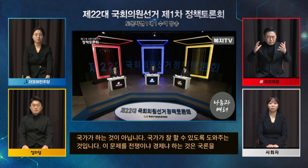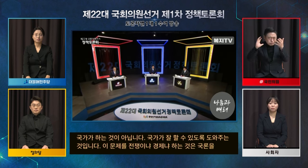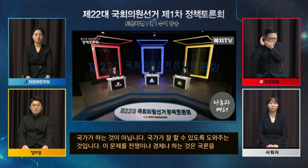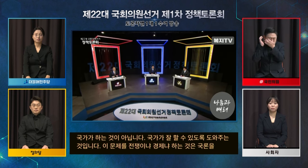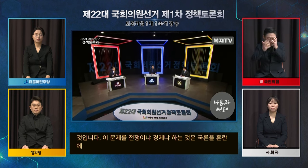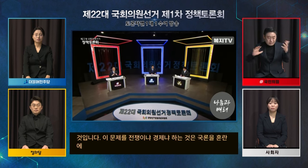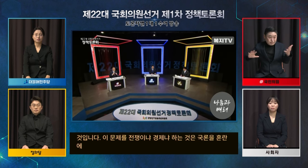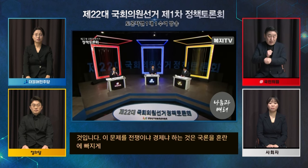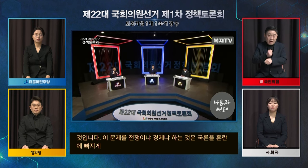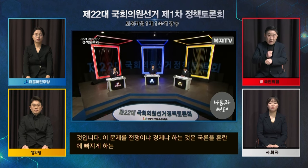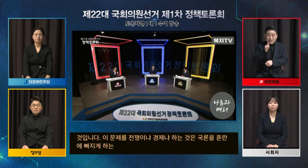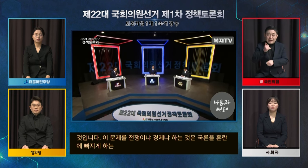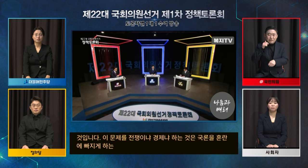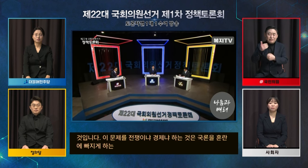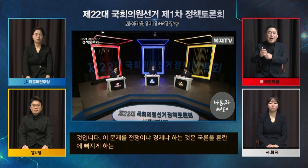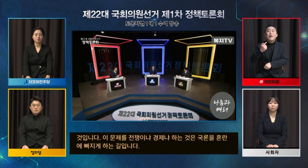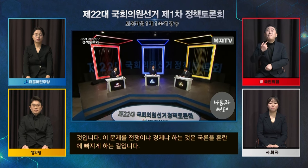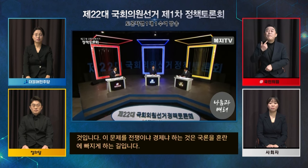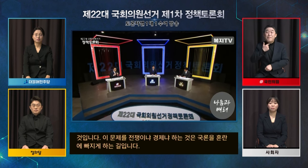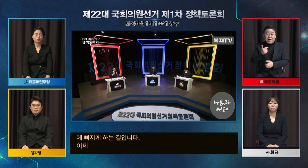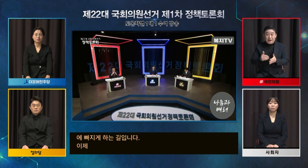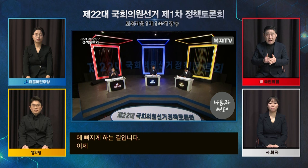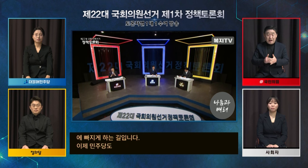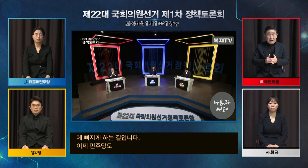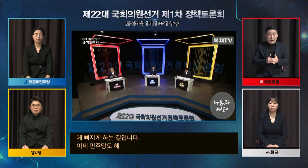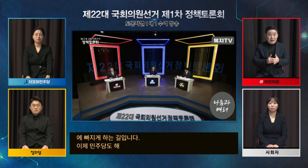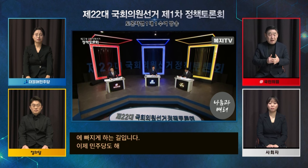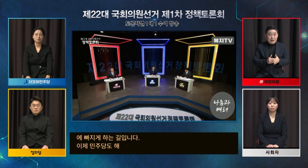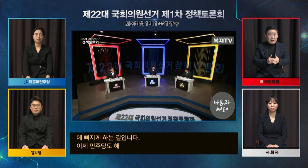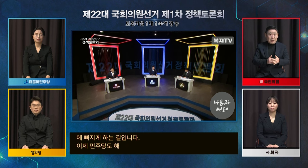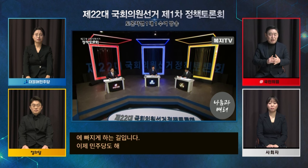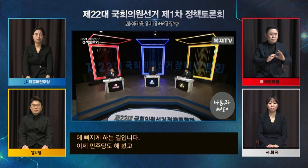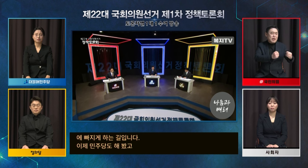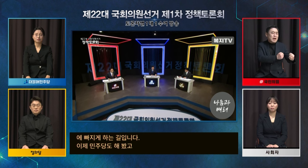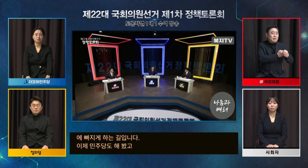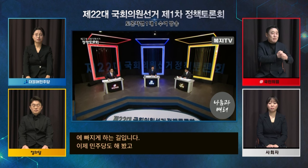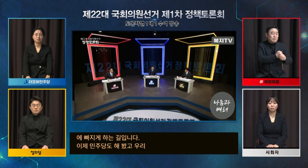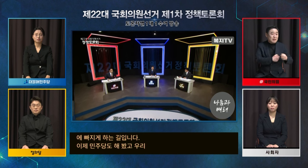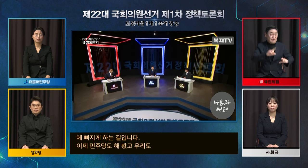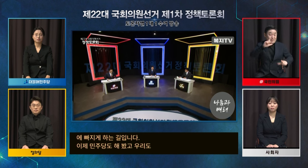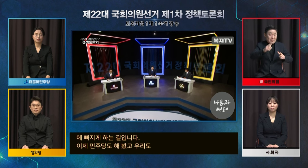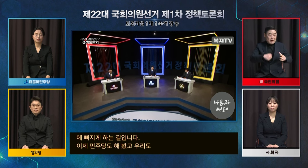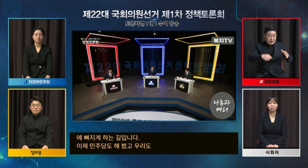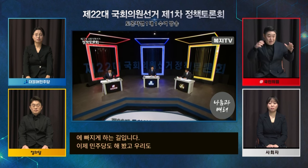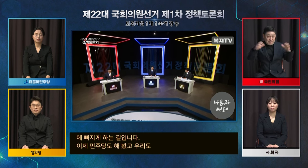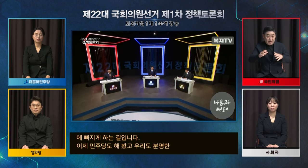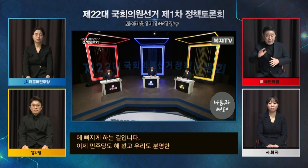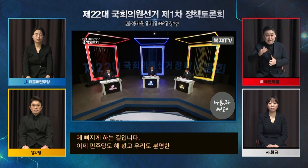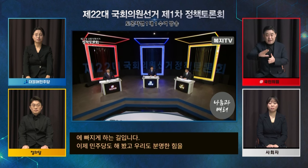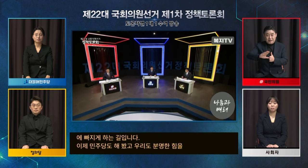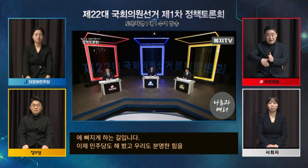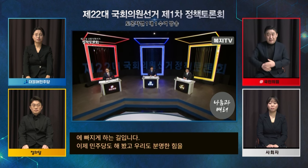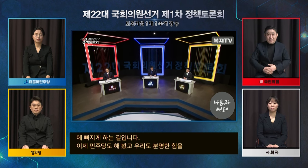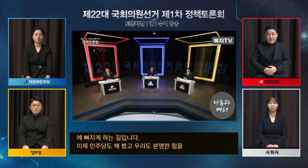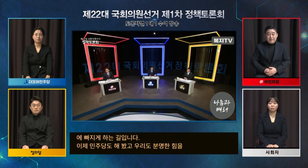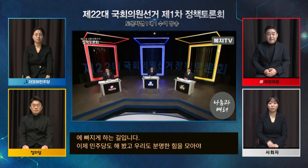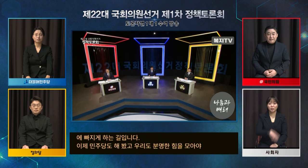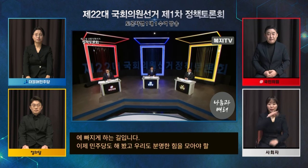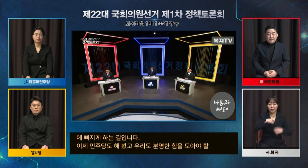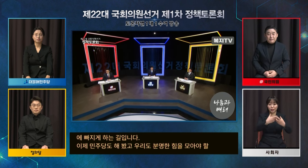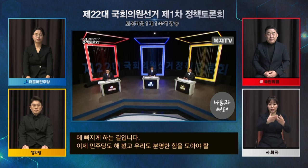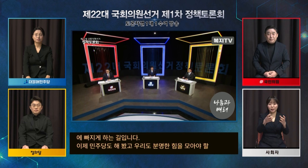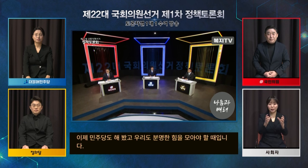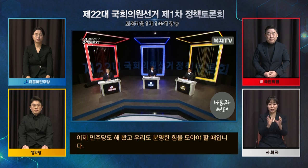길입니다. 이제 민주당 때 다 해봤고 우리 때 또 분명한 태도를 모아서 여야가 힘을 합쳐야 될 테입니다. 네, 정의당 김종민